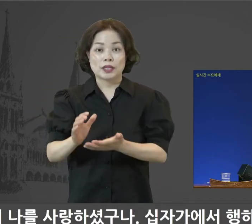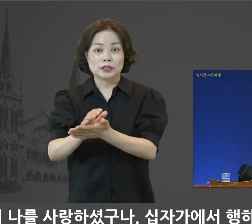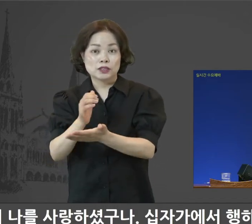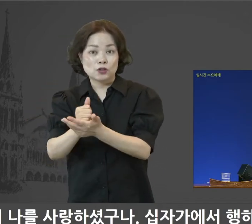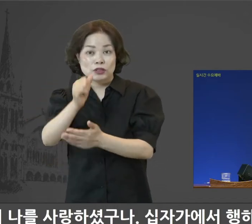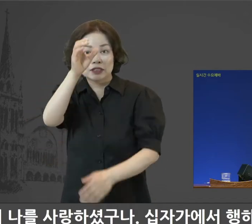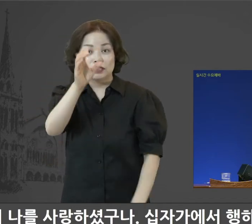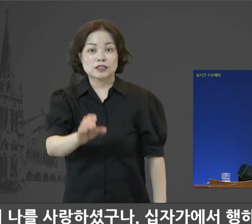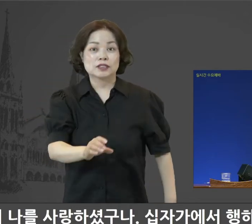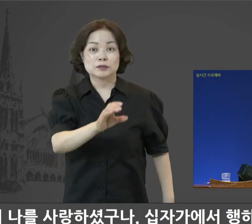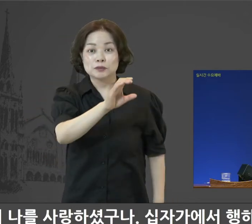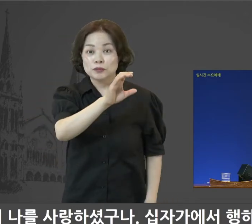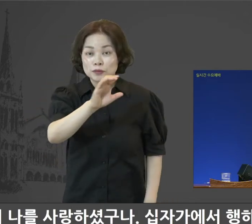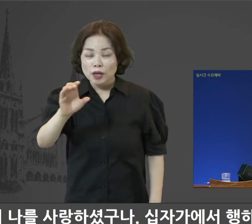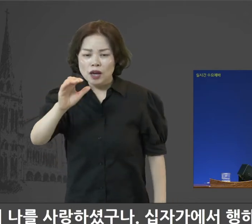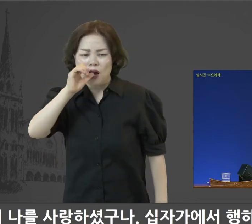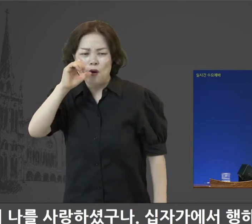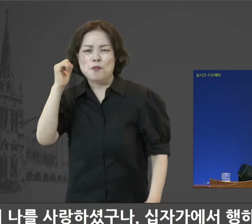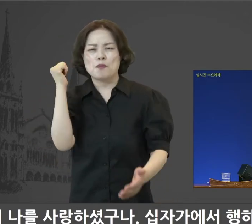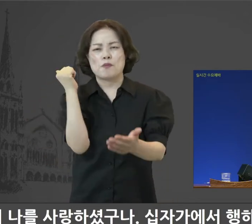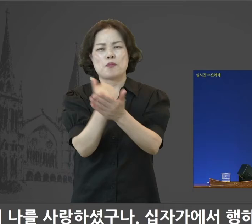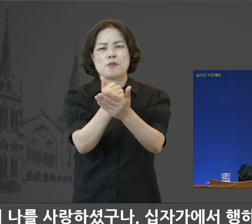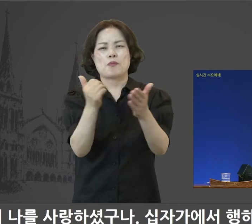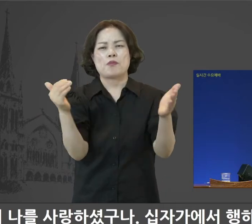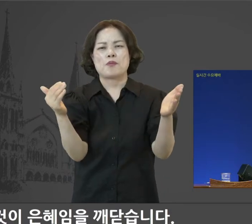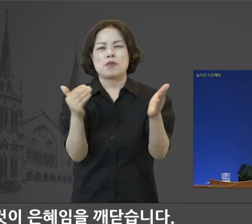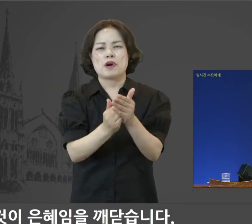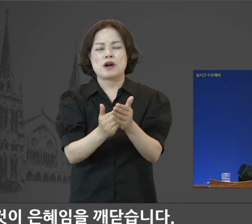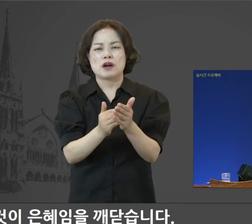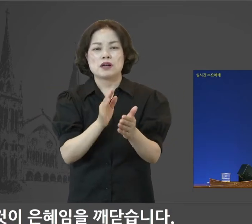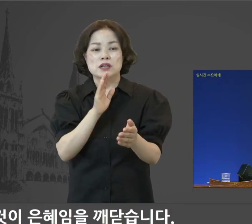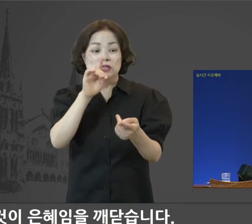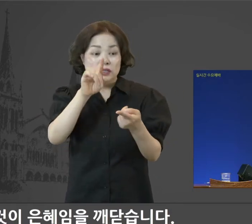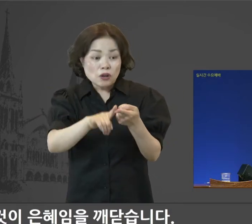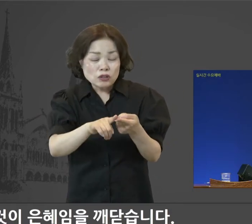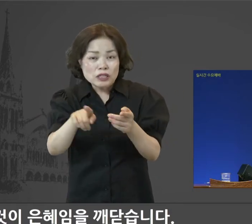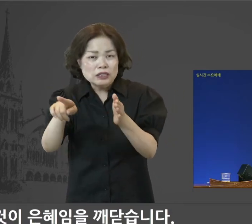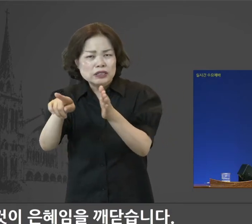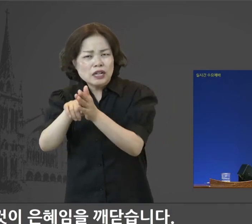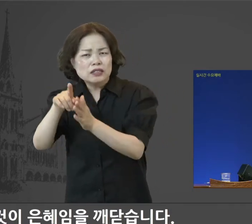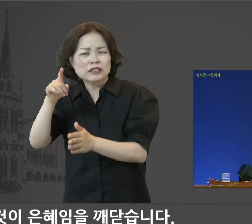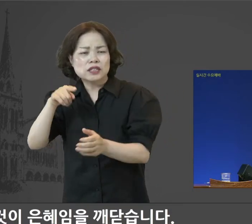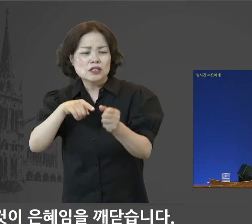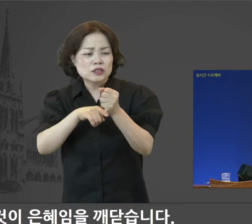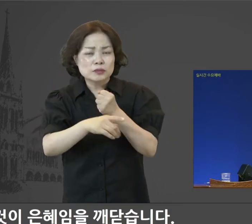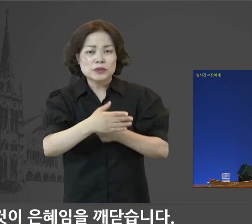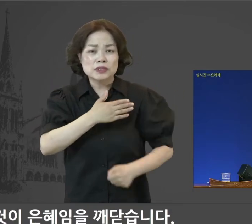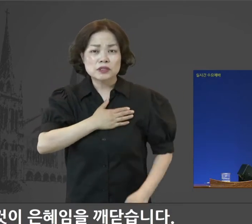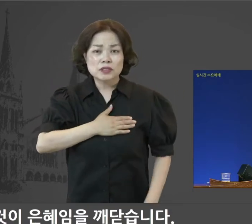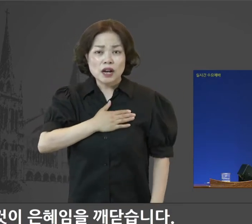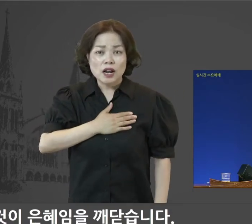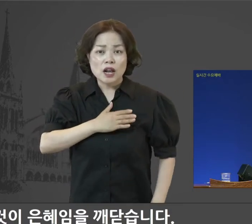그리스도께서 십자가에 못 박혔다는 그 사실 앞에 그 신학적 의미를 알게 되면